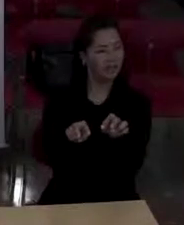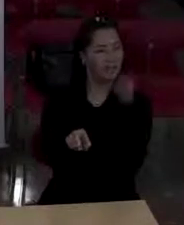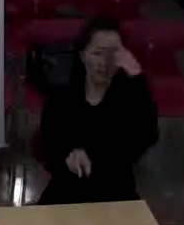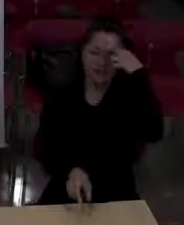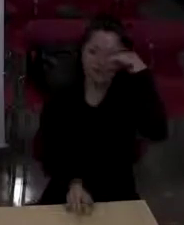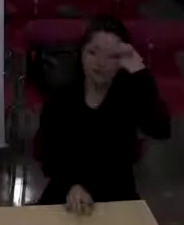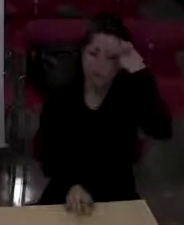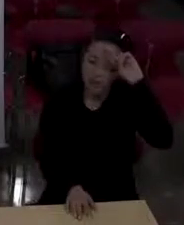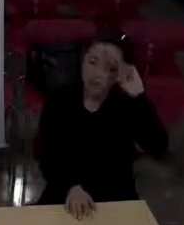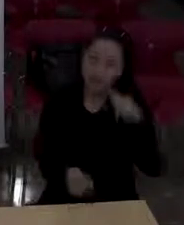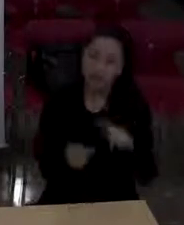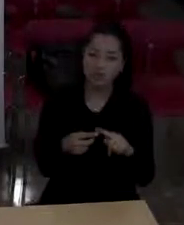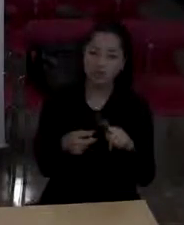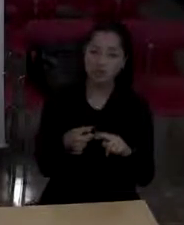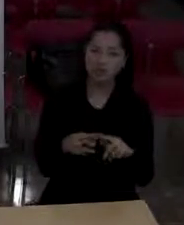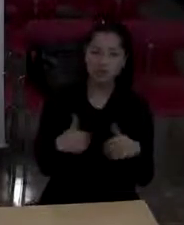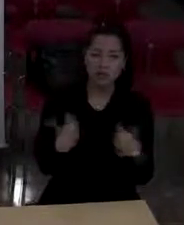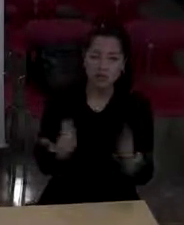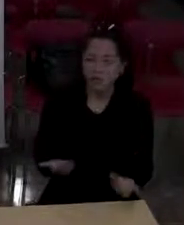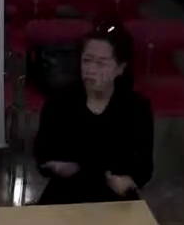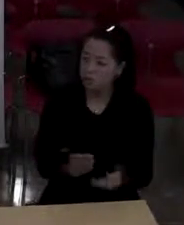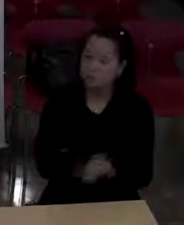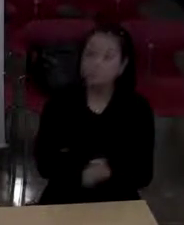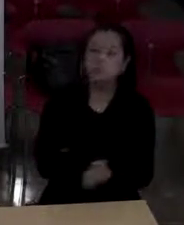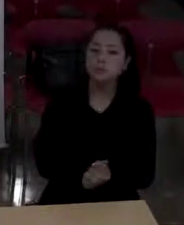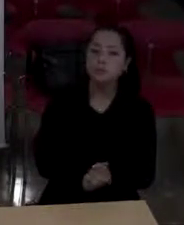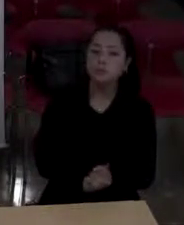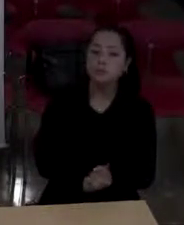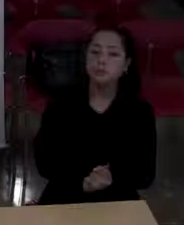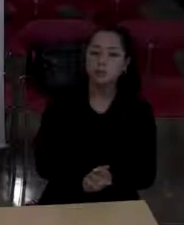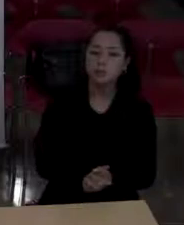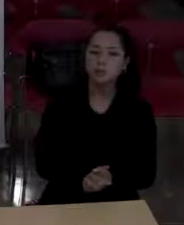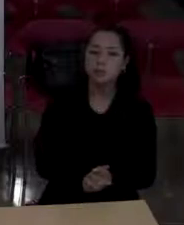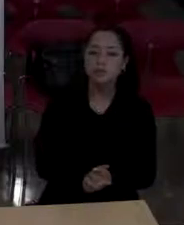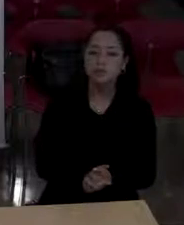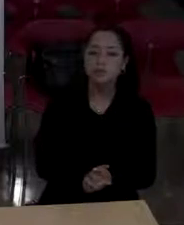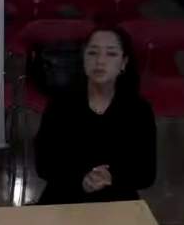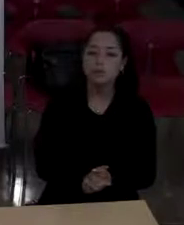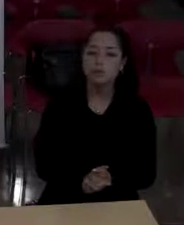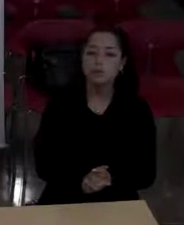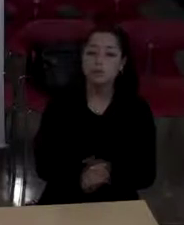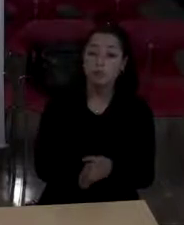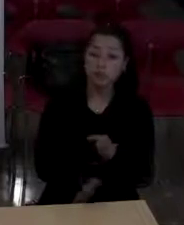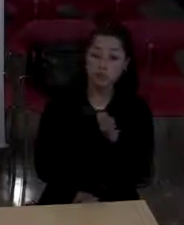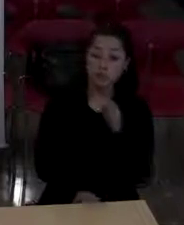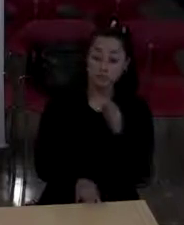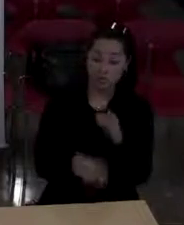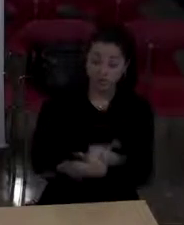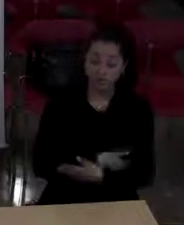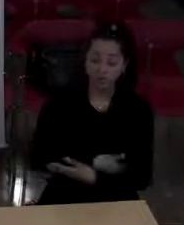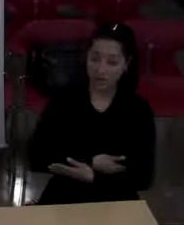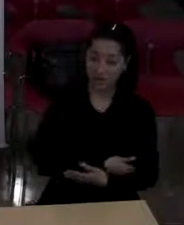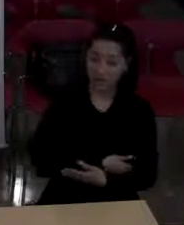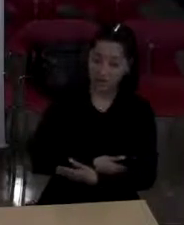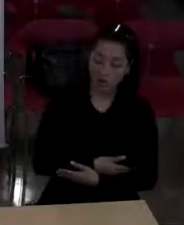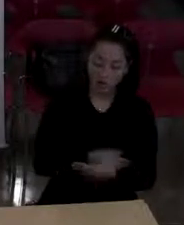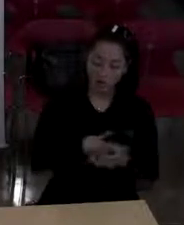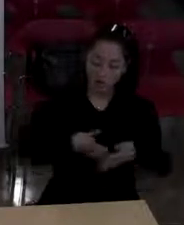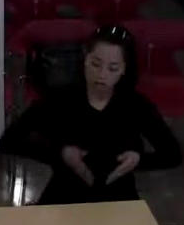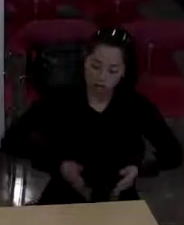nacen pues con condiciones extraordinarias mentales para percibir a los pocos días de nacido, reconocer de dónde provienen